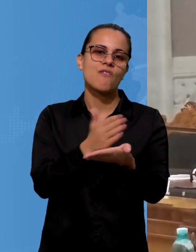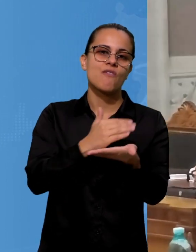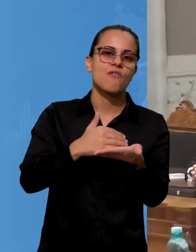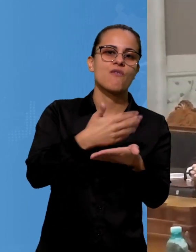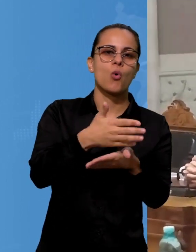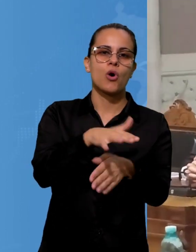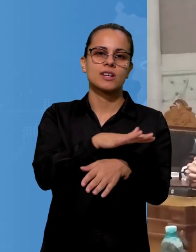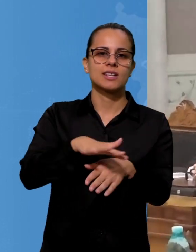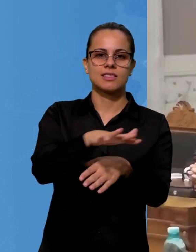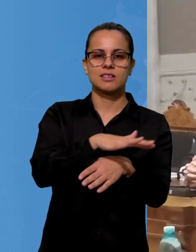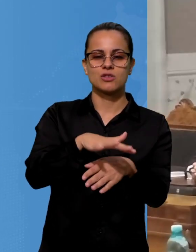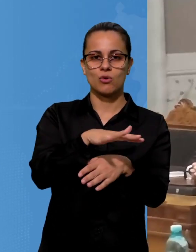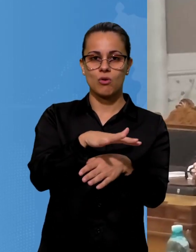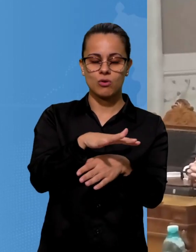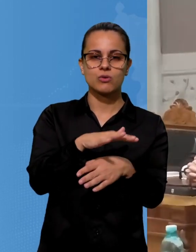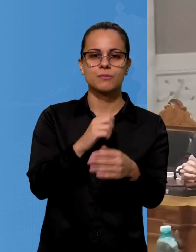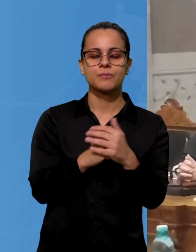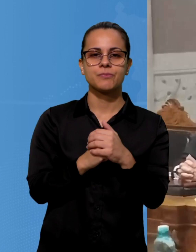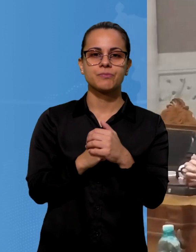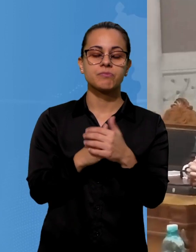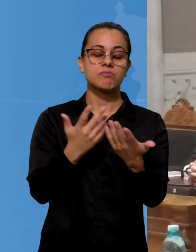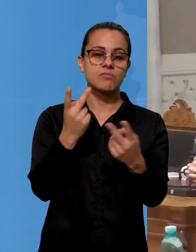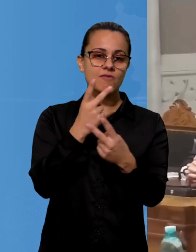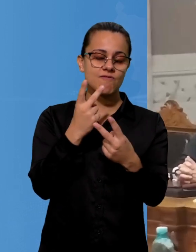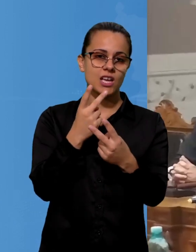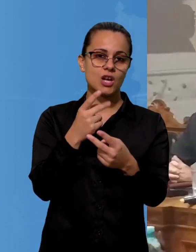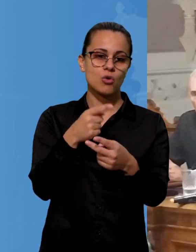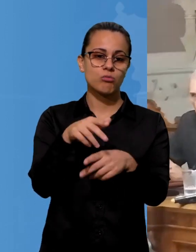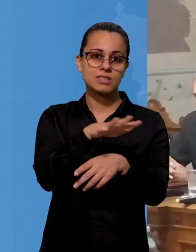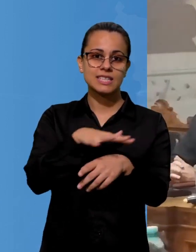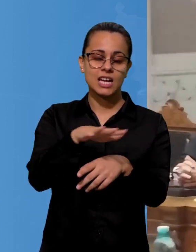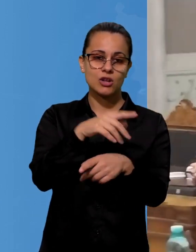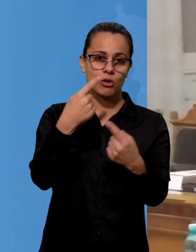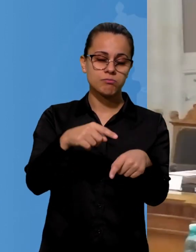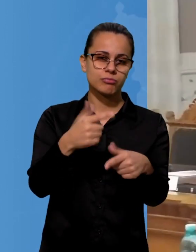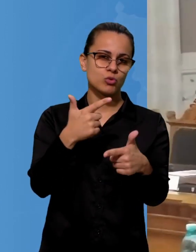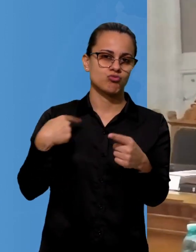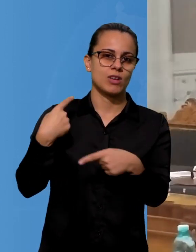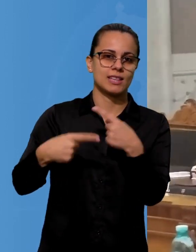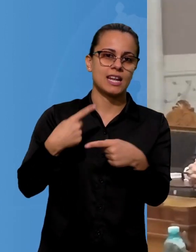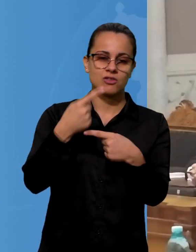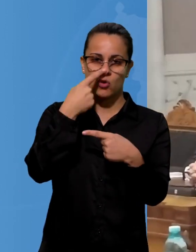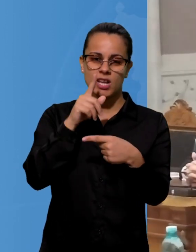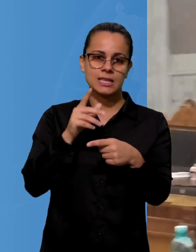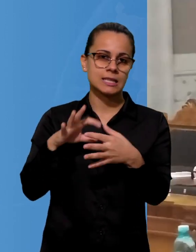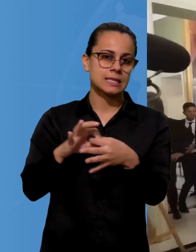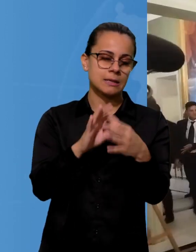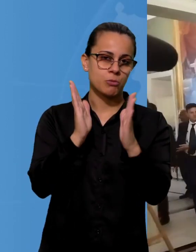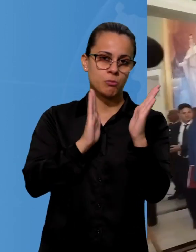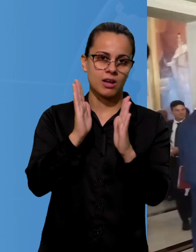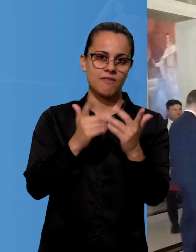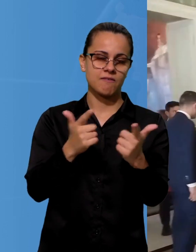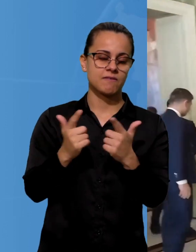tenuta fuori il più possibile da un contesto come questo, che come ha detto lei, peraltro non ha nelle sue tradizioni quello di essere terra di mafia.